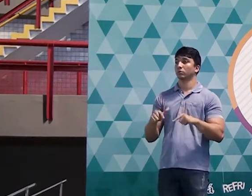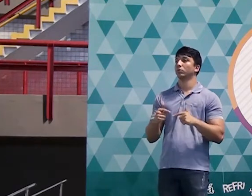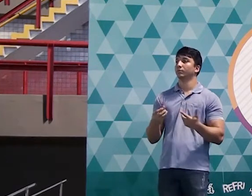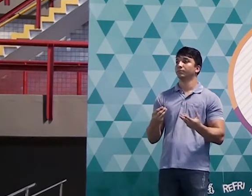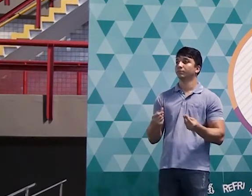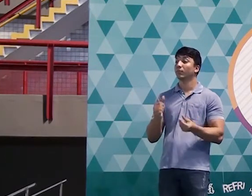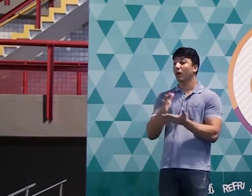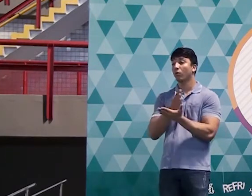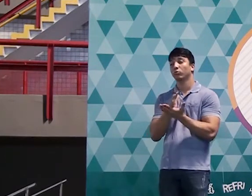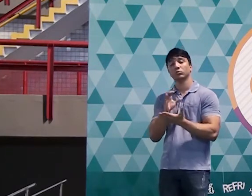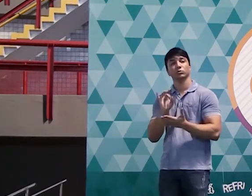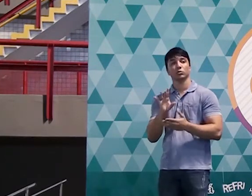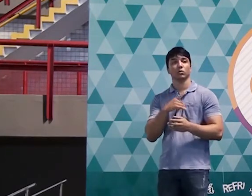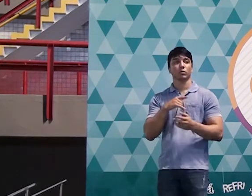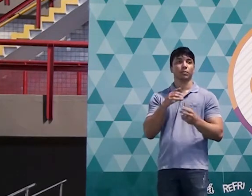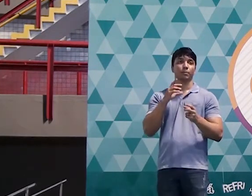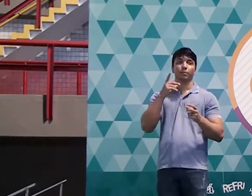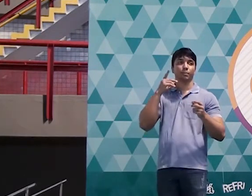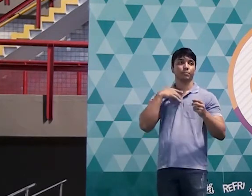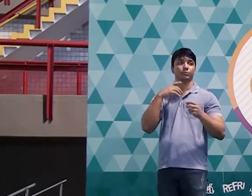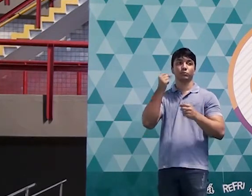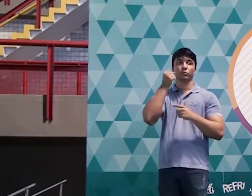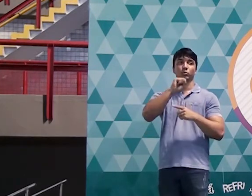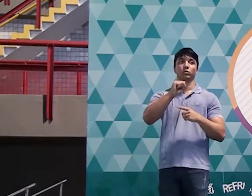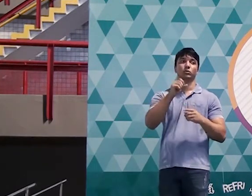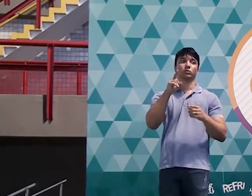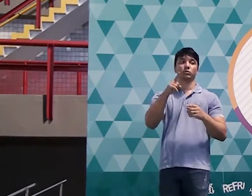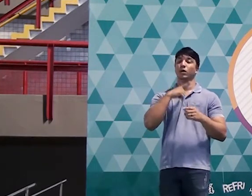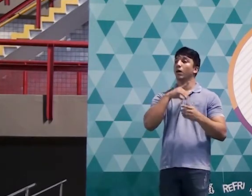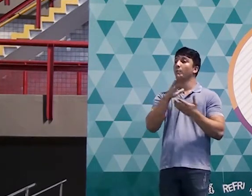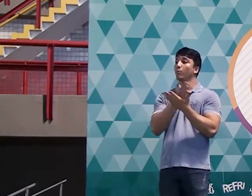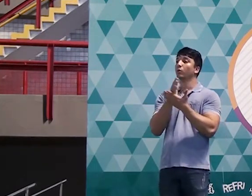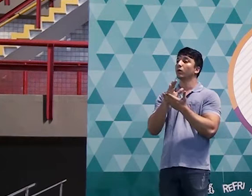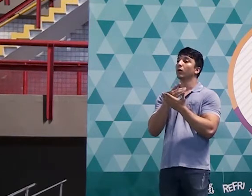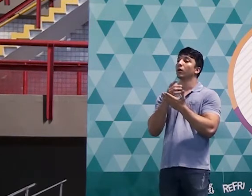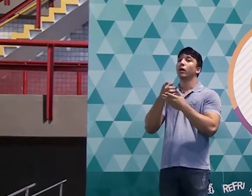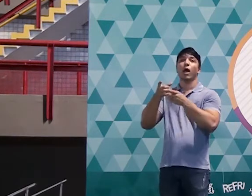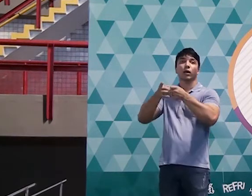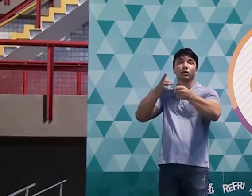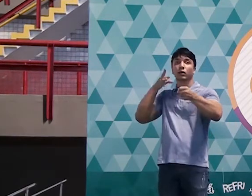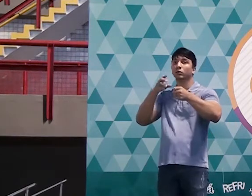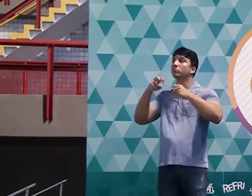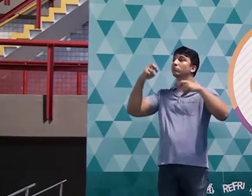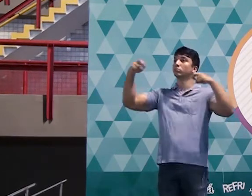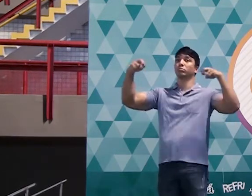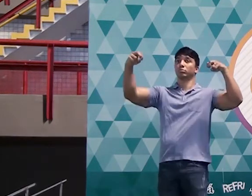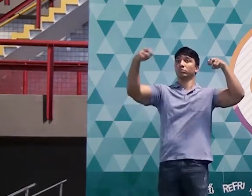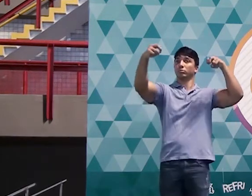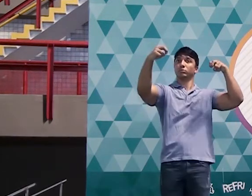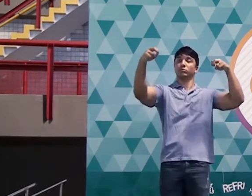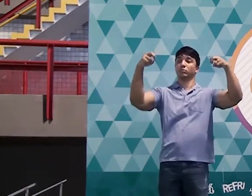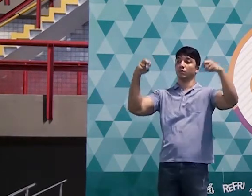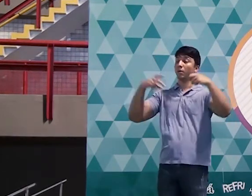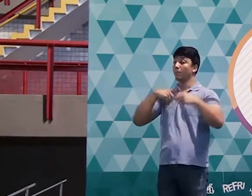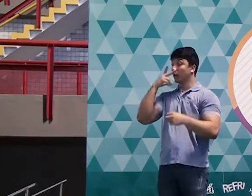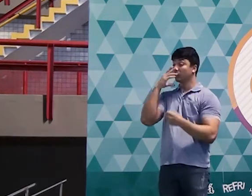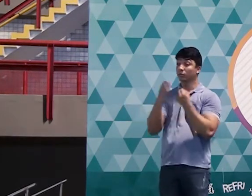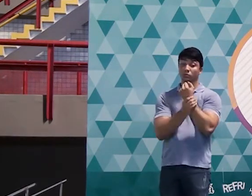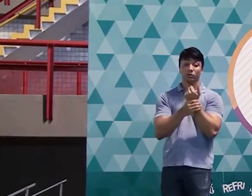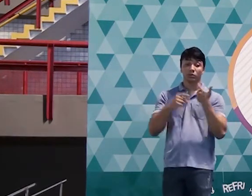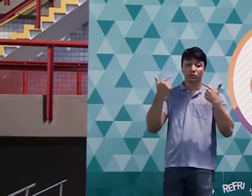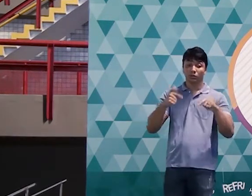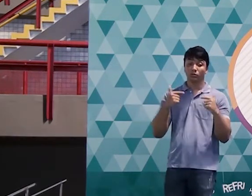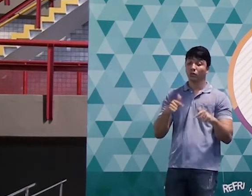tem. A gente protege esse portão e bota os arqueiros aqui em cima. Para tu ter noção de como era inseguro a